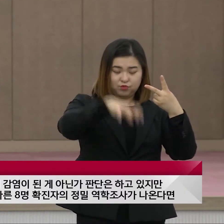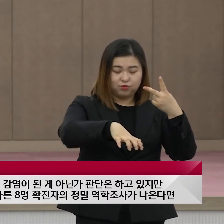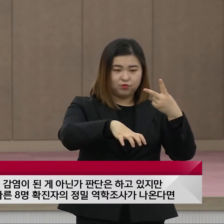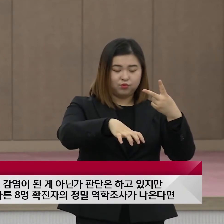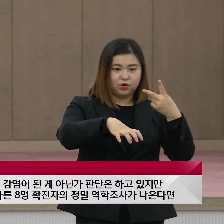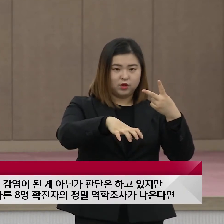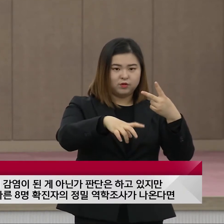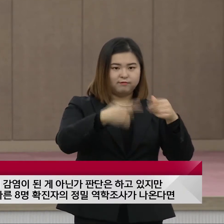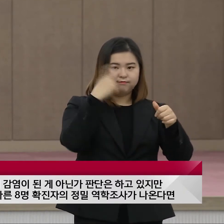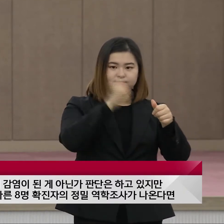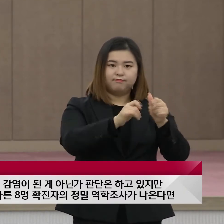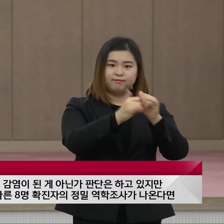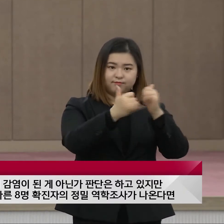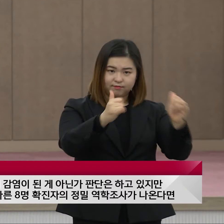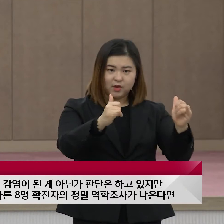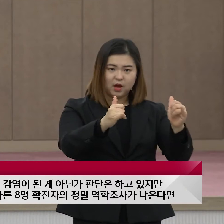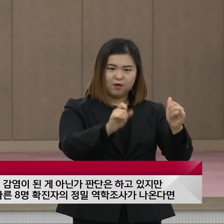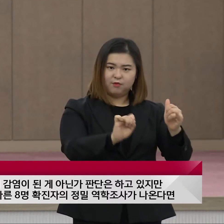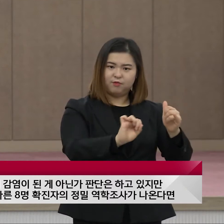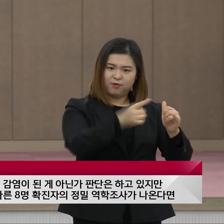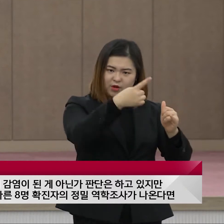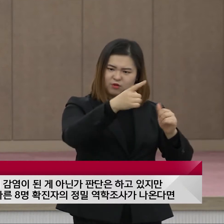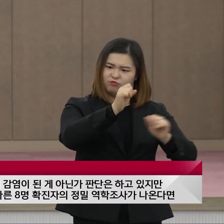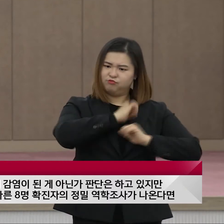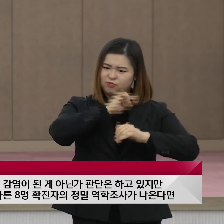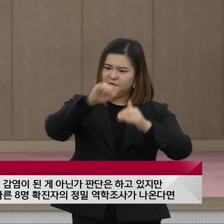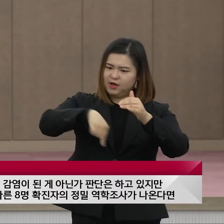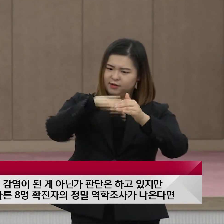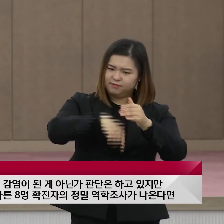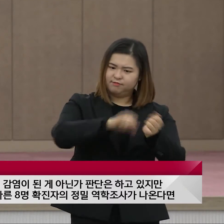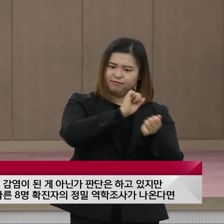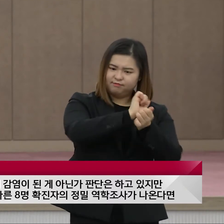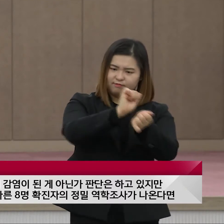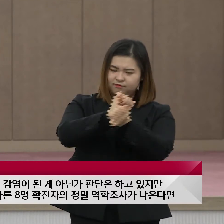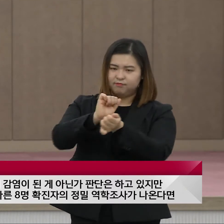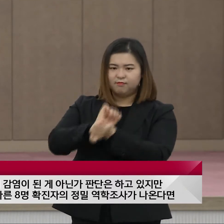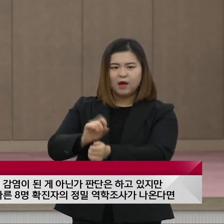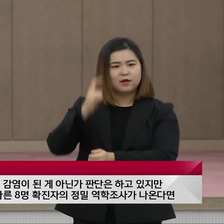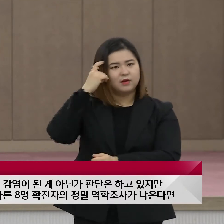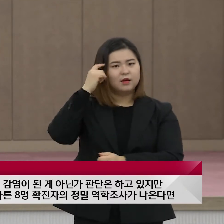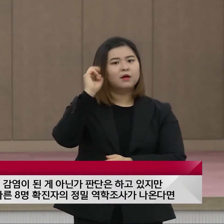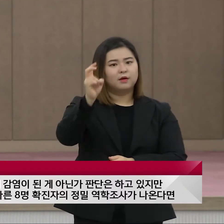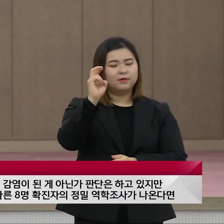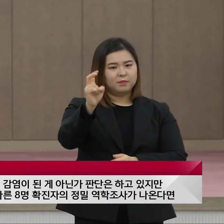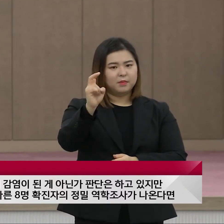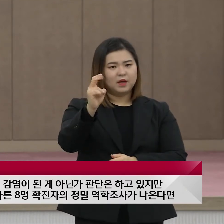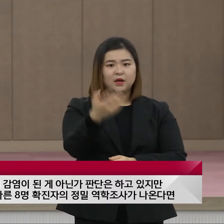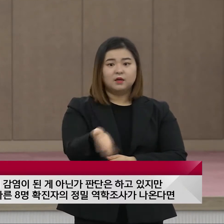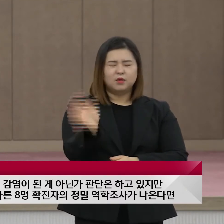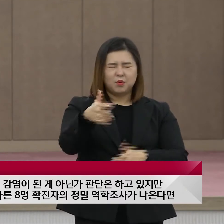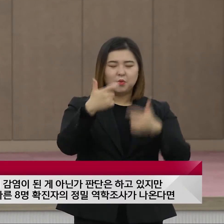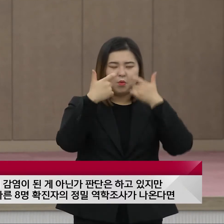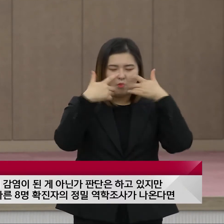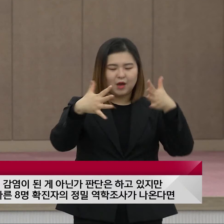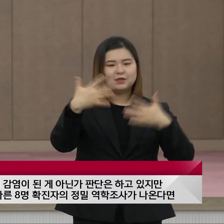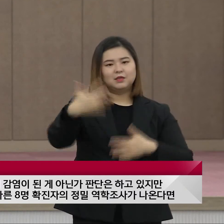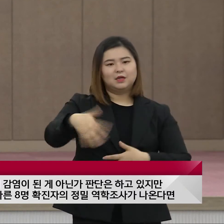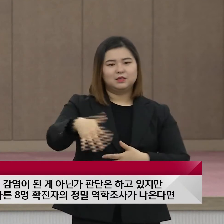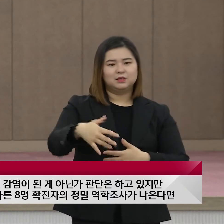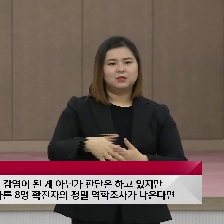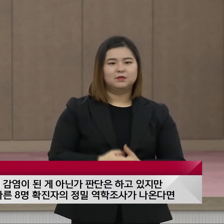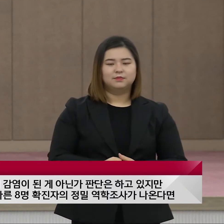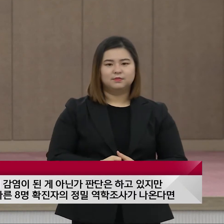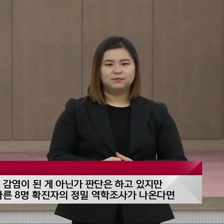확진자를 통해서 부대 내 감염이 된게 아닌가라고 판단은 하고 있지만 확정을 짓고 있지는 않습니다.